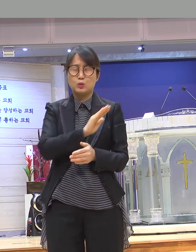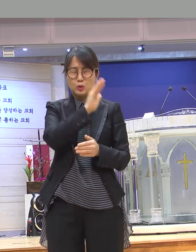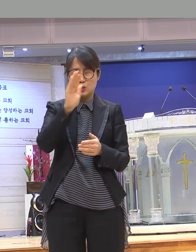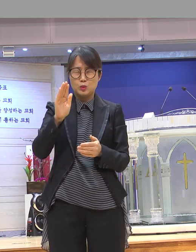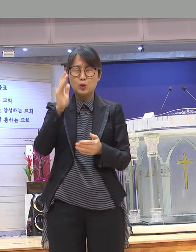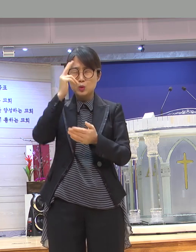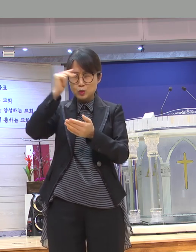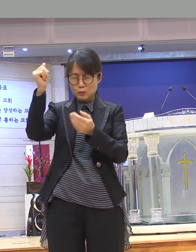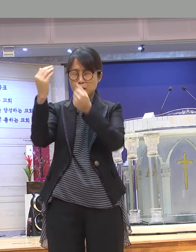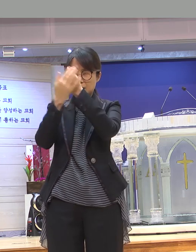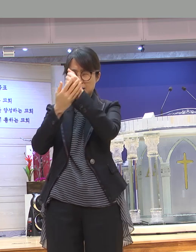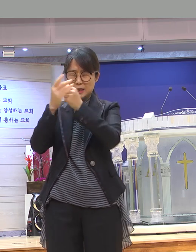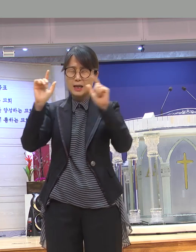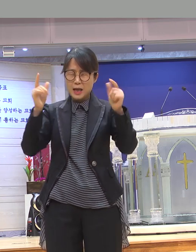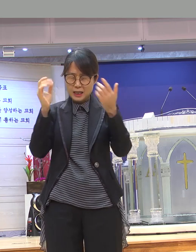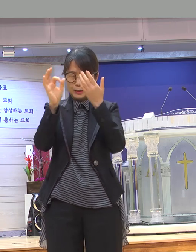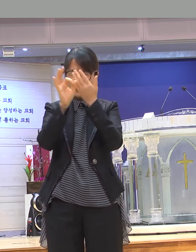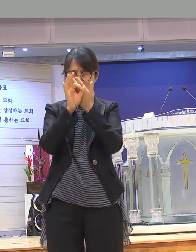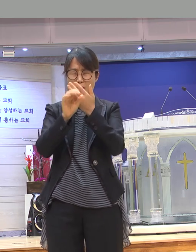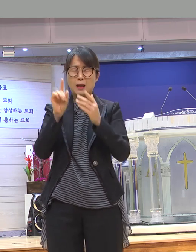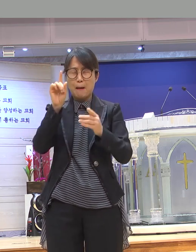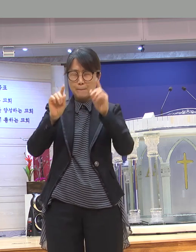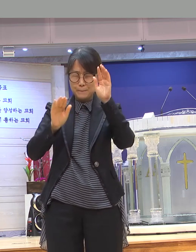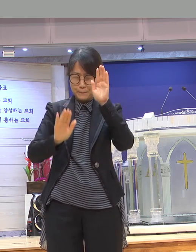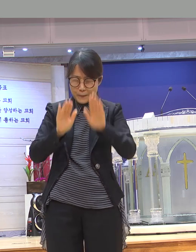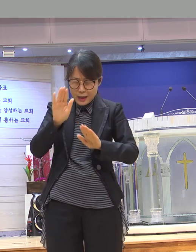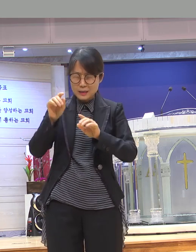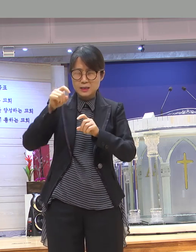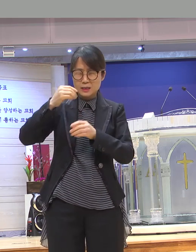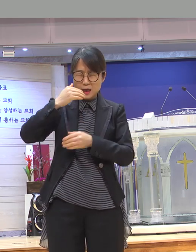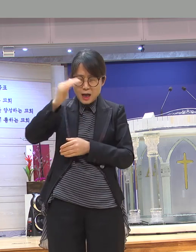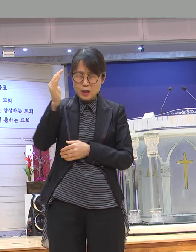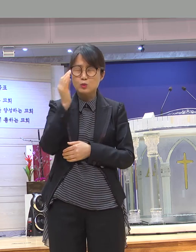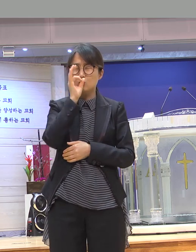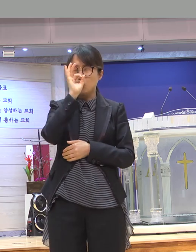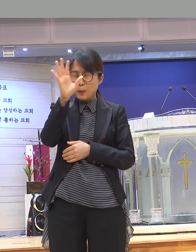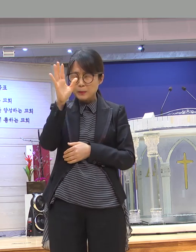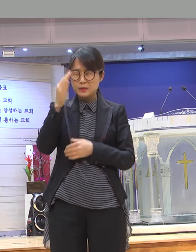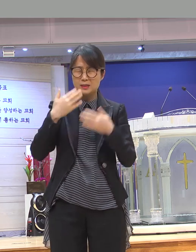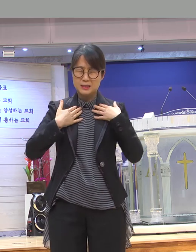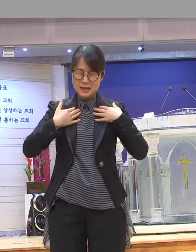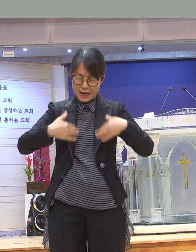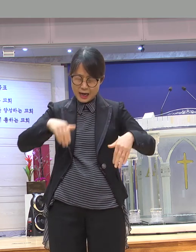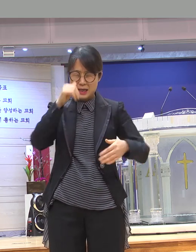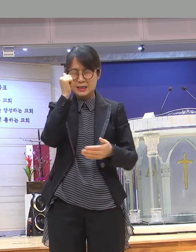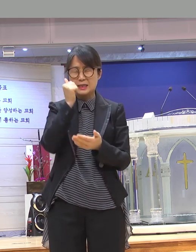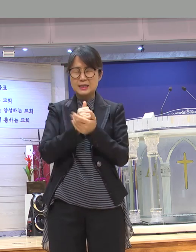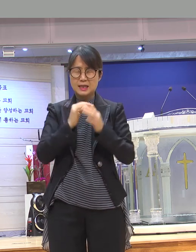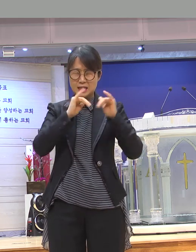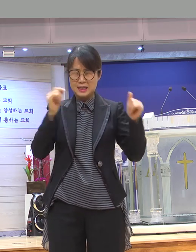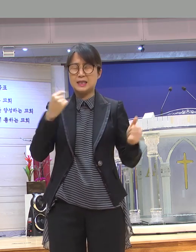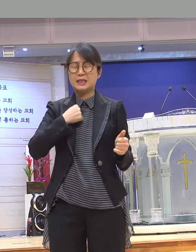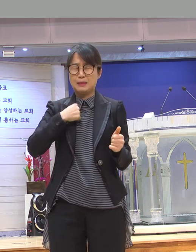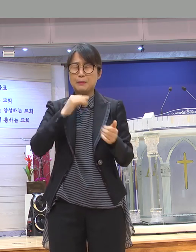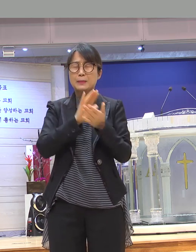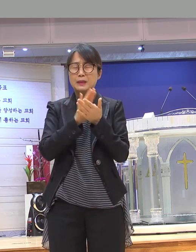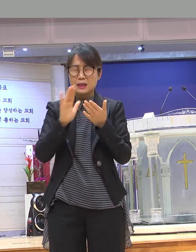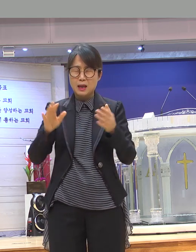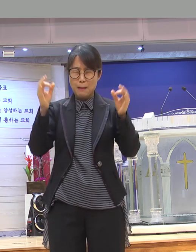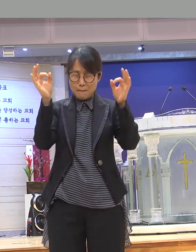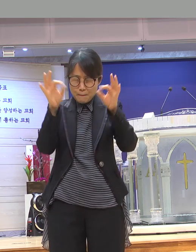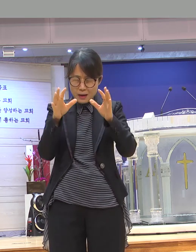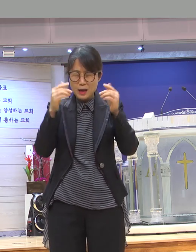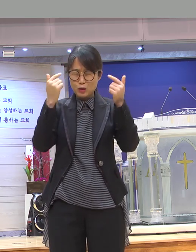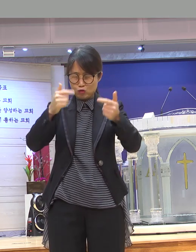주옵소서. 우리는 주님의 은총이 아니면 한 발자국도 내디딜 수 없는 연약한 죄인들입니다. 매